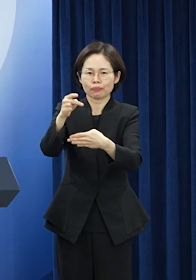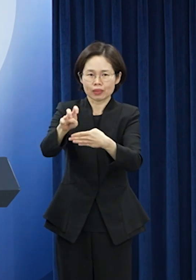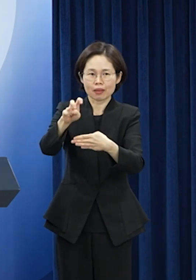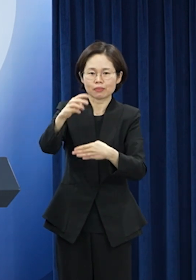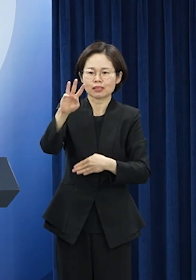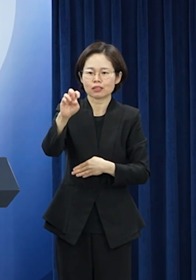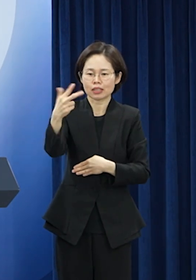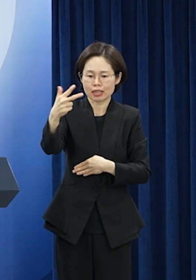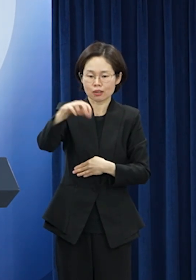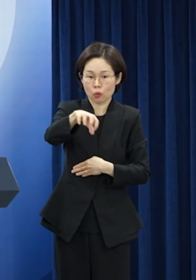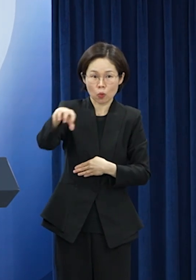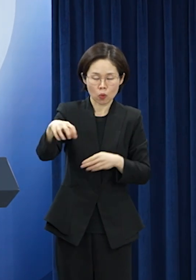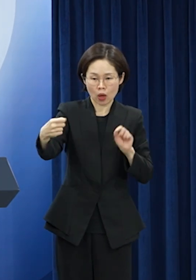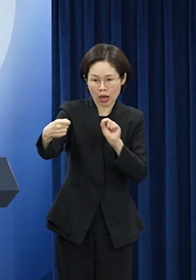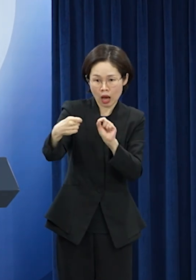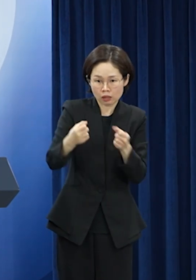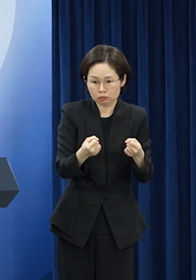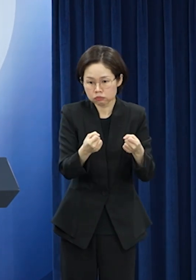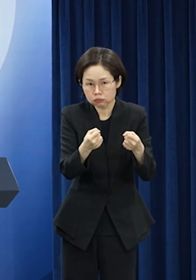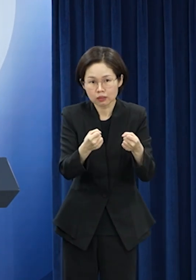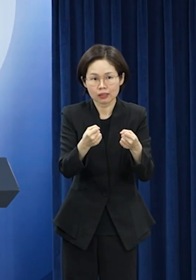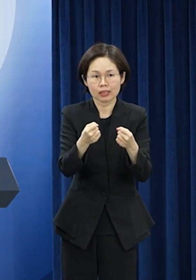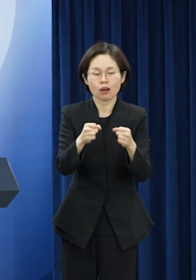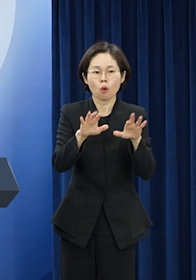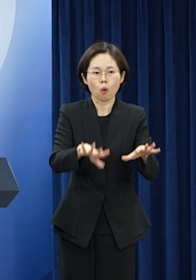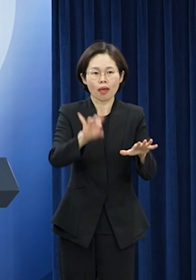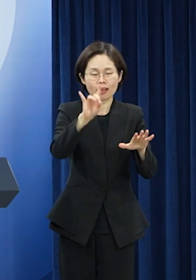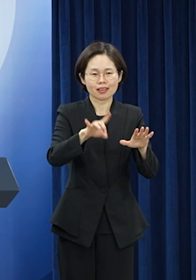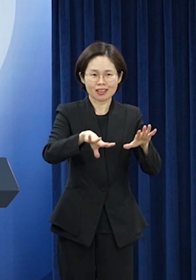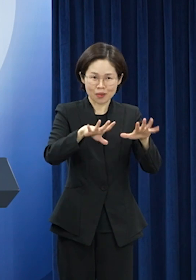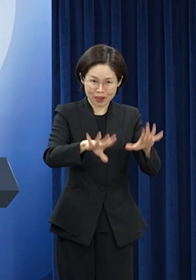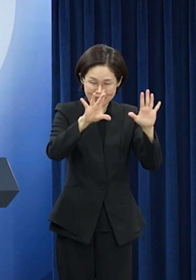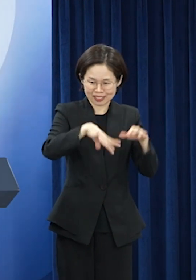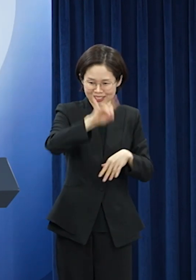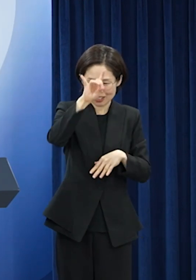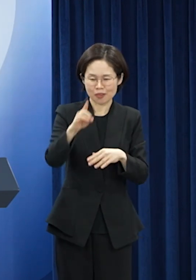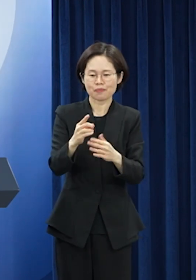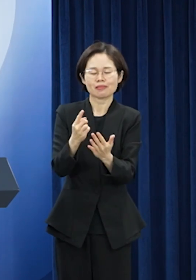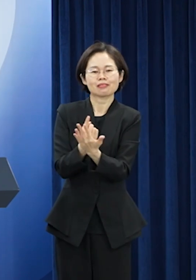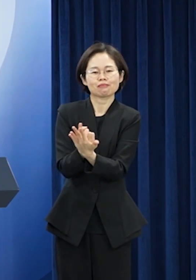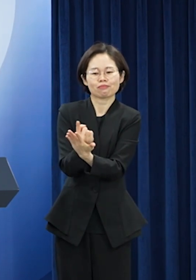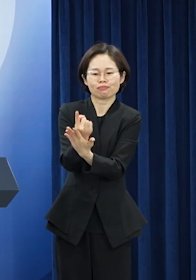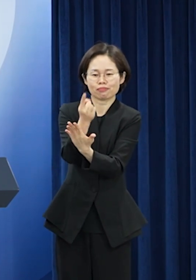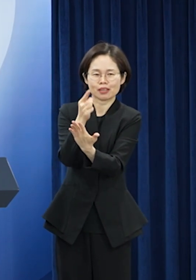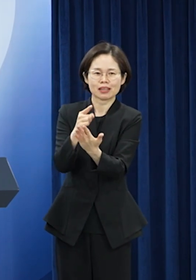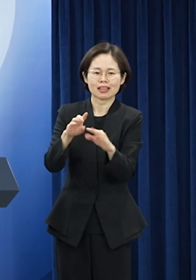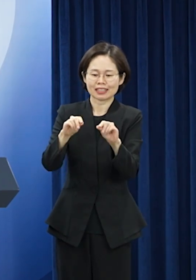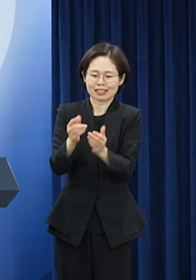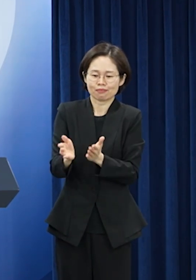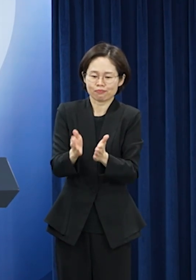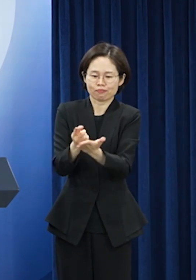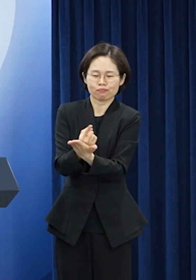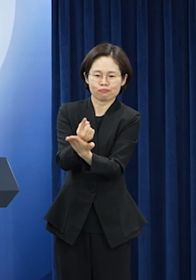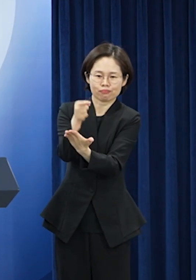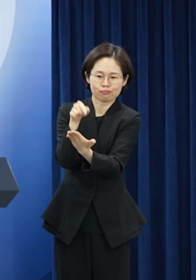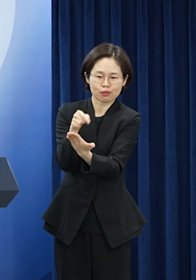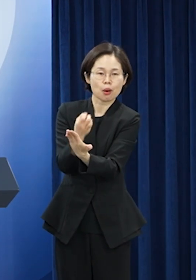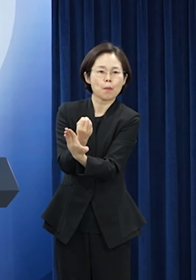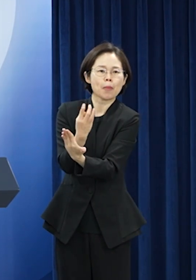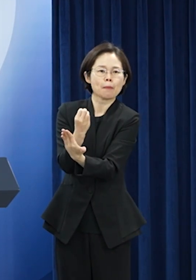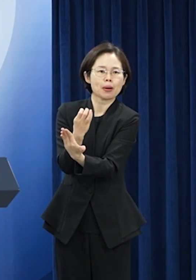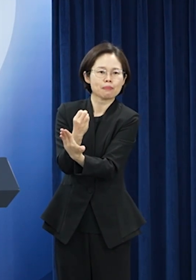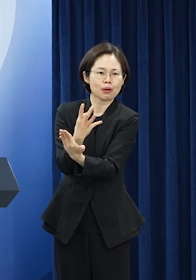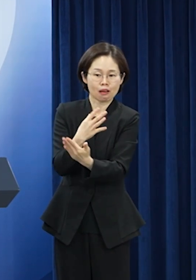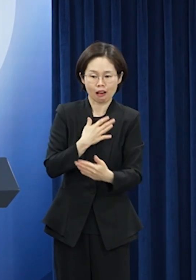처음으로 내비게이션 안내를 통해 저지대 등 위험 지역에서의 안전 운전을 유도하겠습니다.